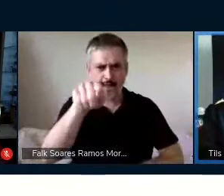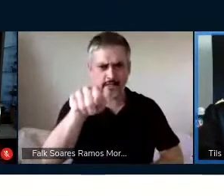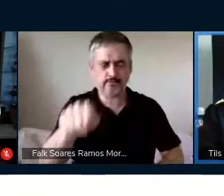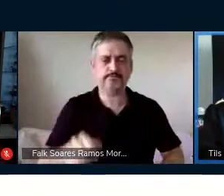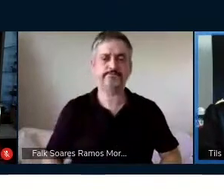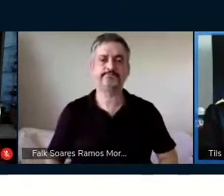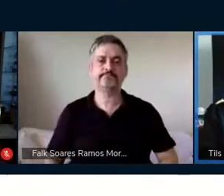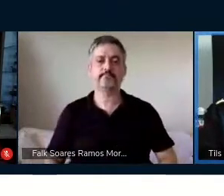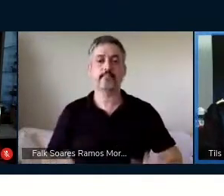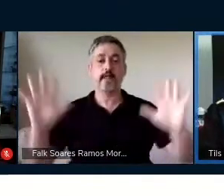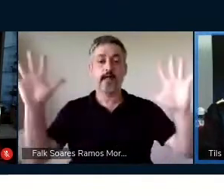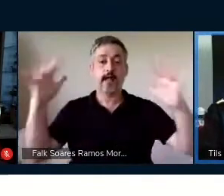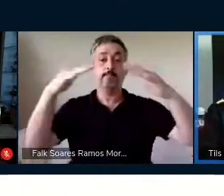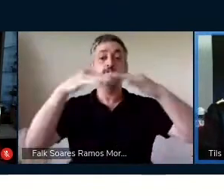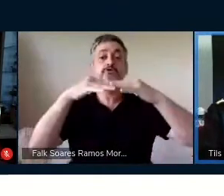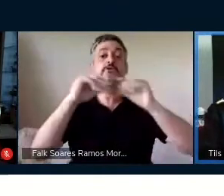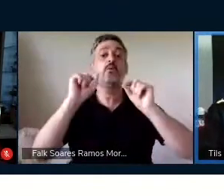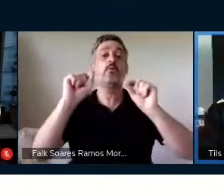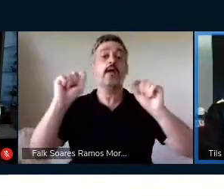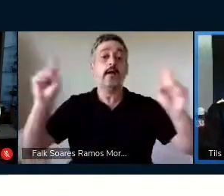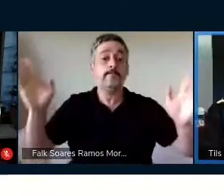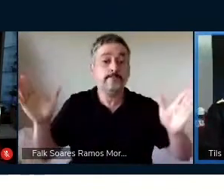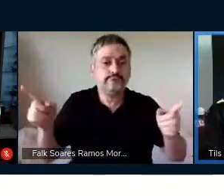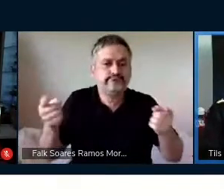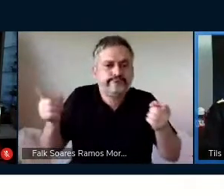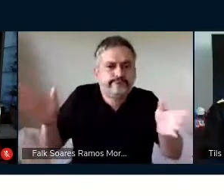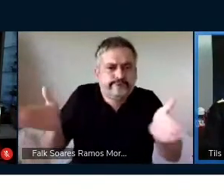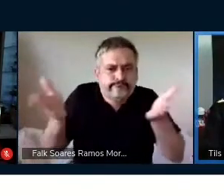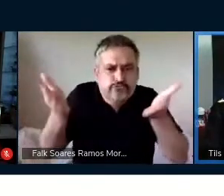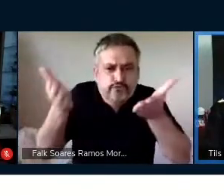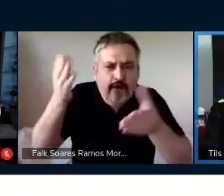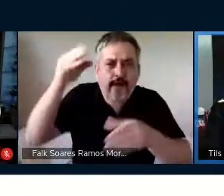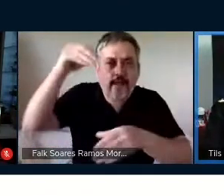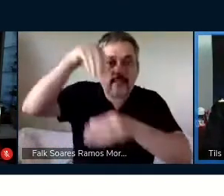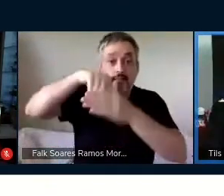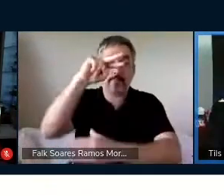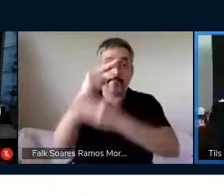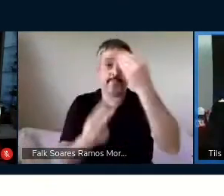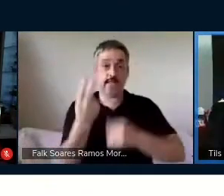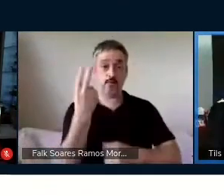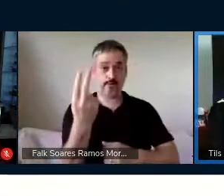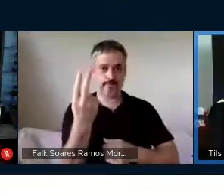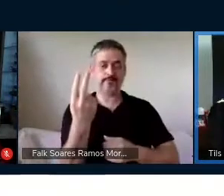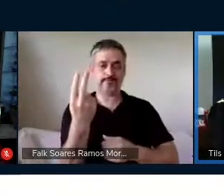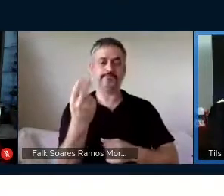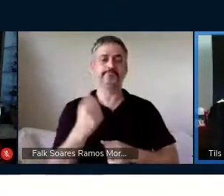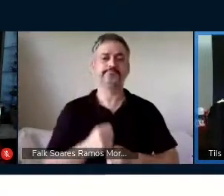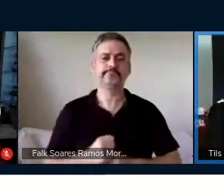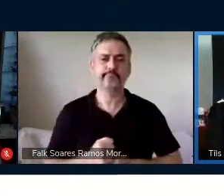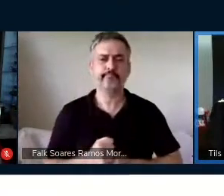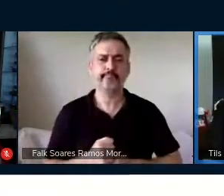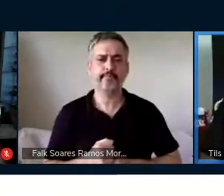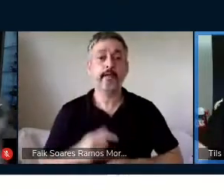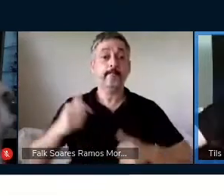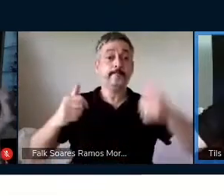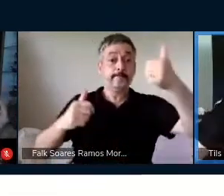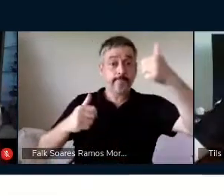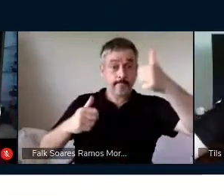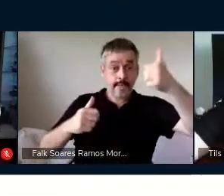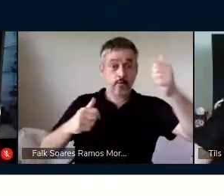nós podemos ver o construto elaborado acerca da harmonização motivada pelo